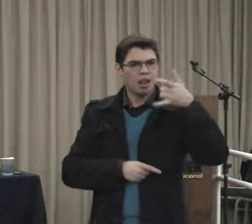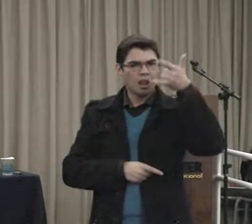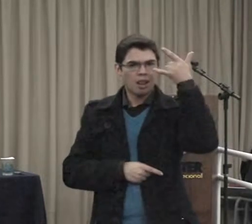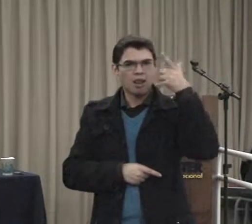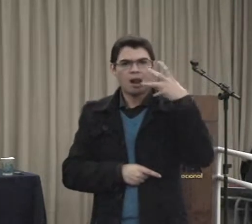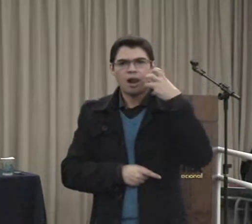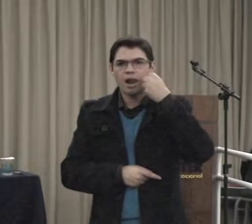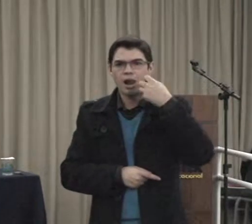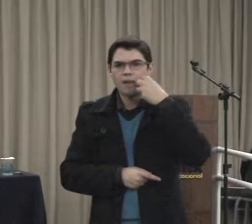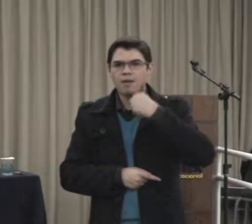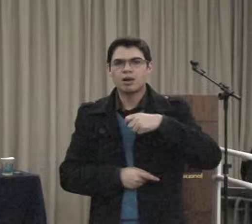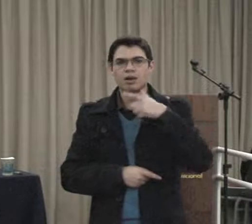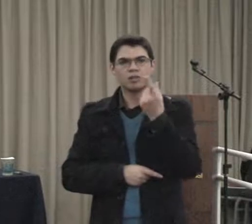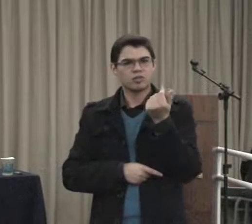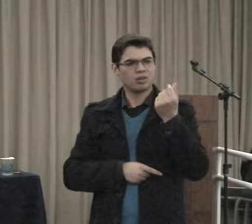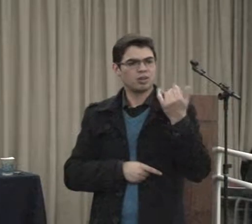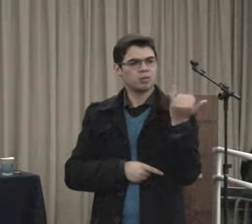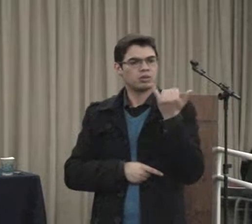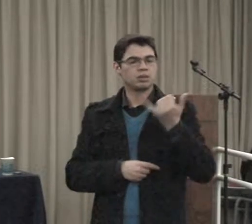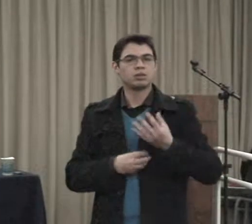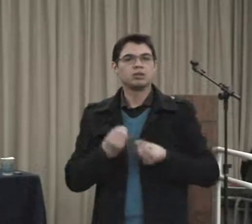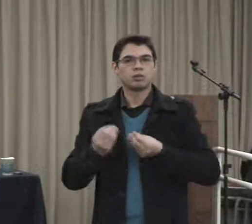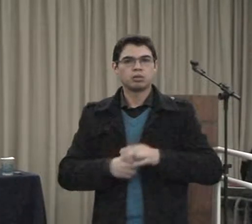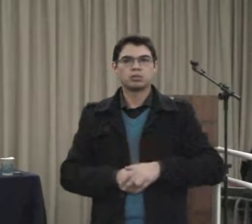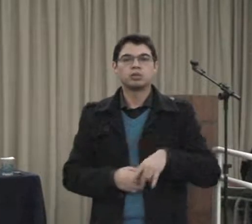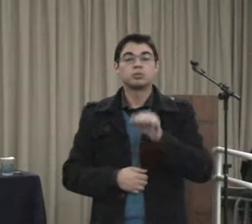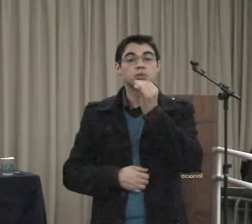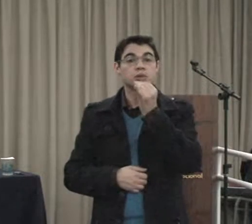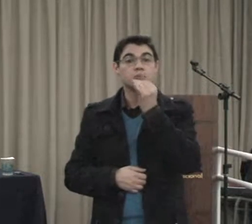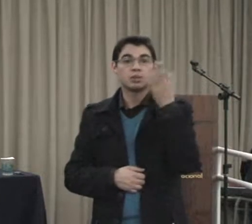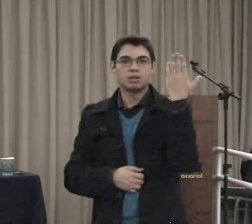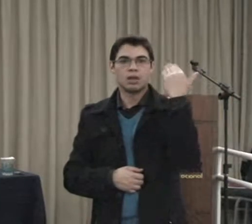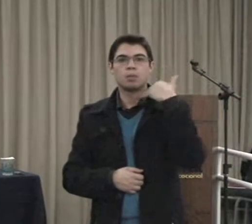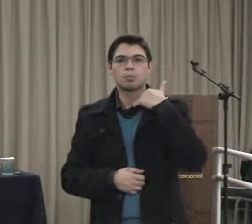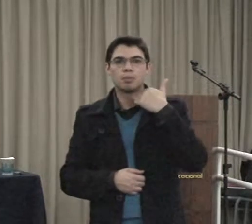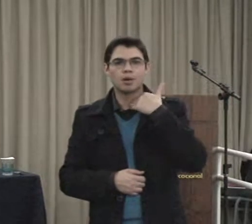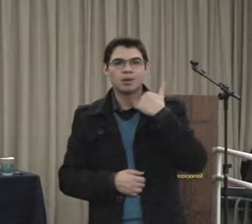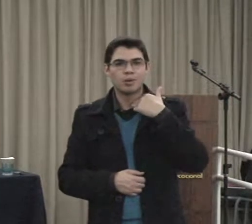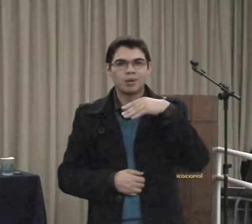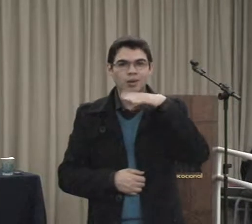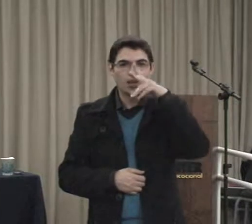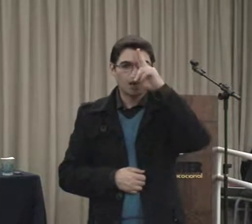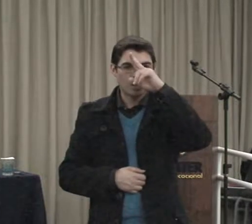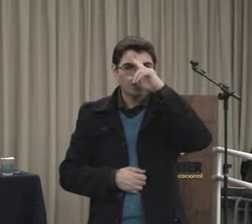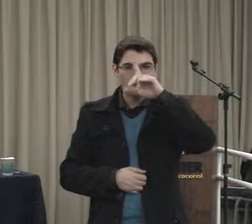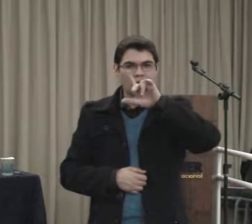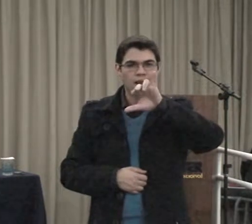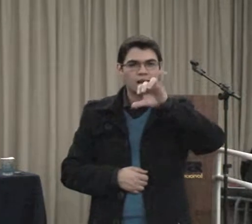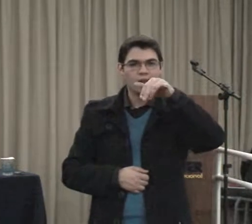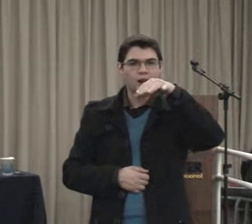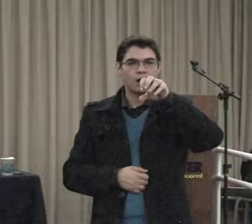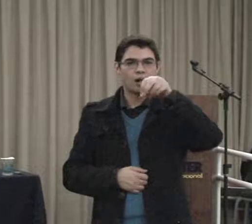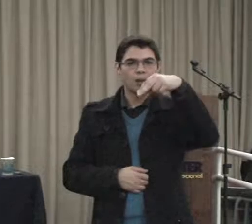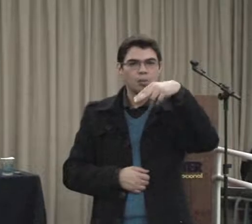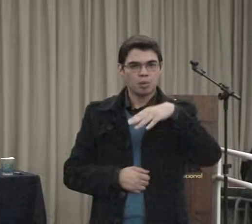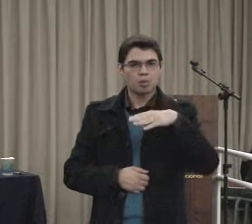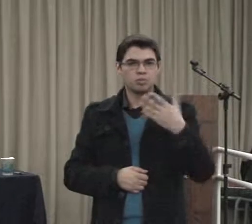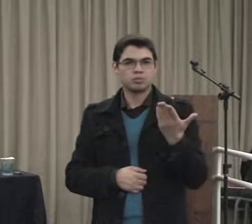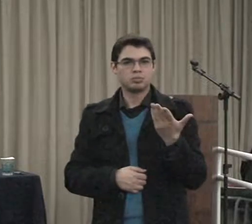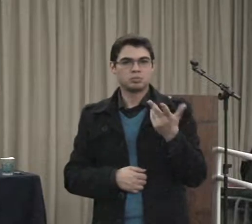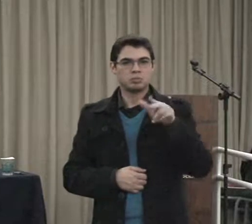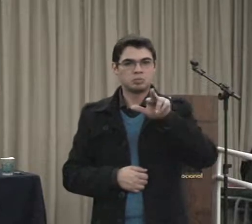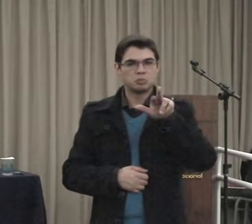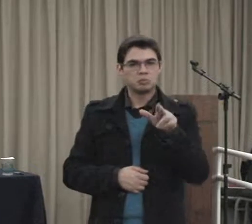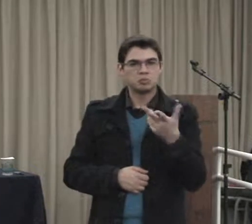como Lehman Brothers, centenário, quebrou por quê? Por falta de ética e transparência. E quantos já quebraram